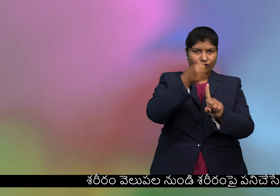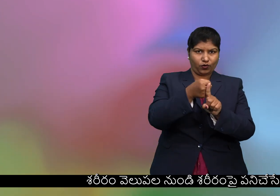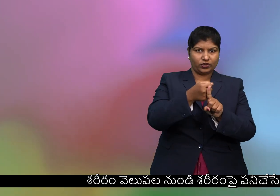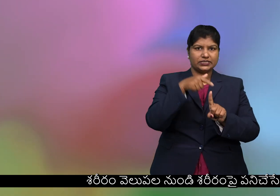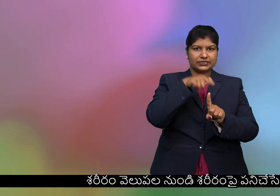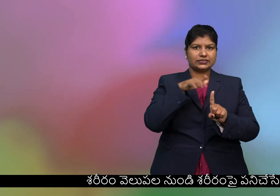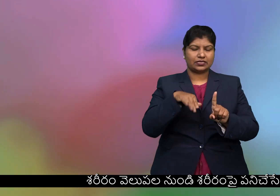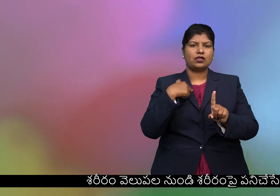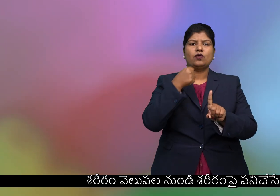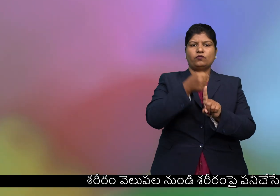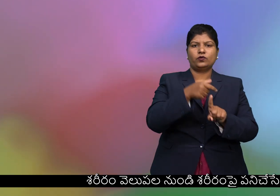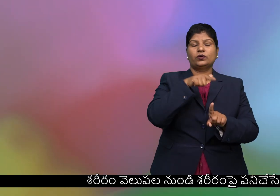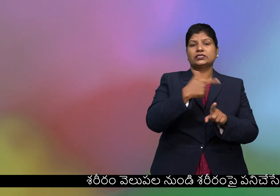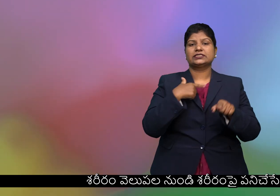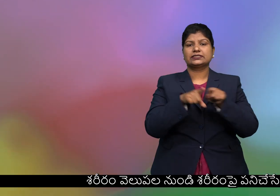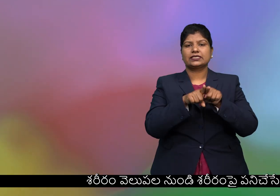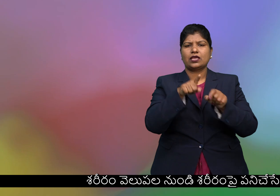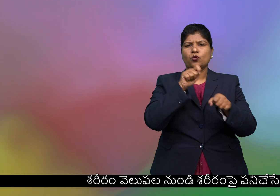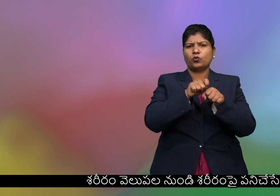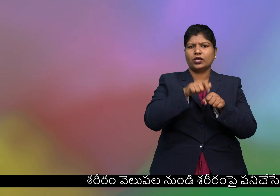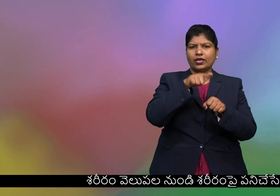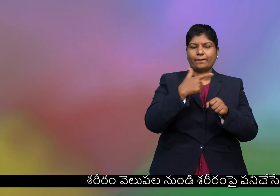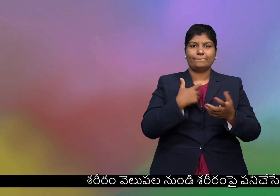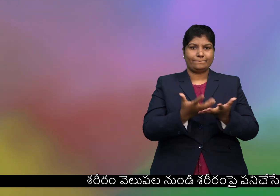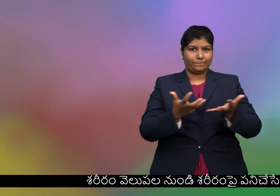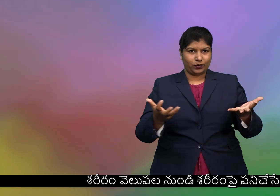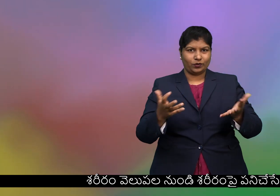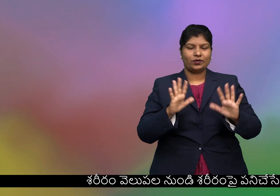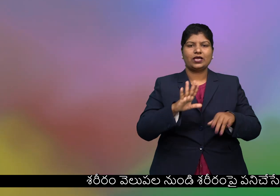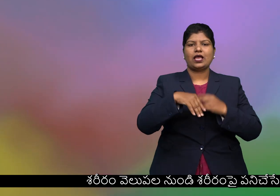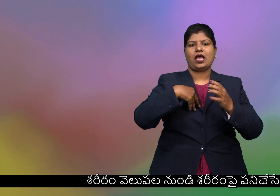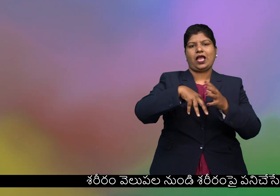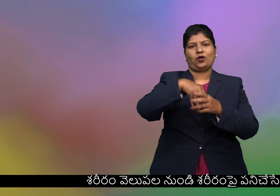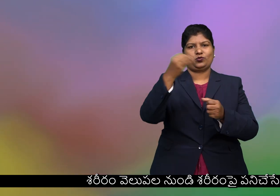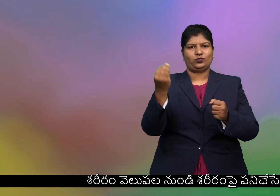శరీరం వెలుపల నుండి శరీరంపై పనిచేసే శక్తి.